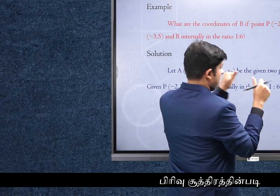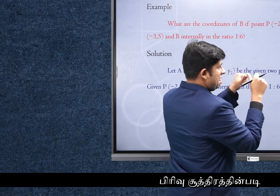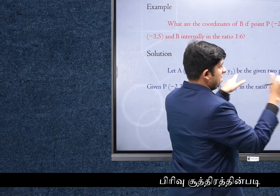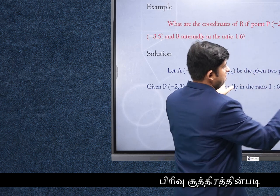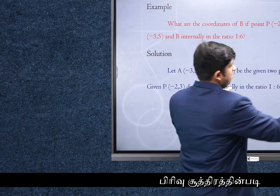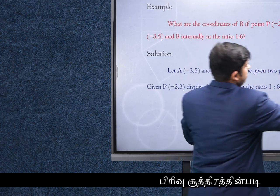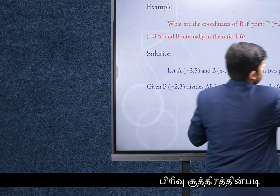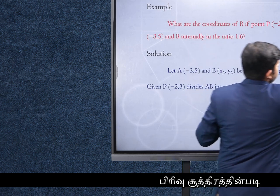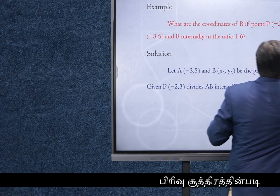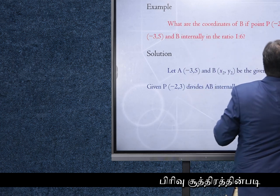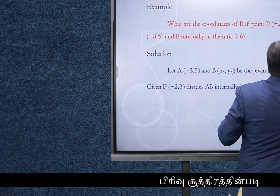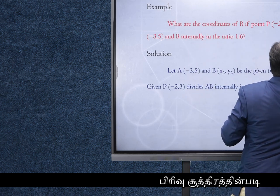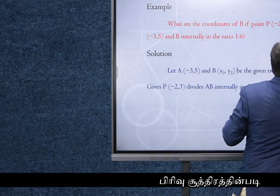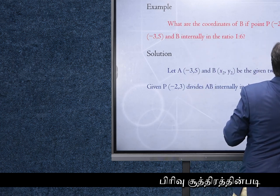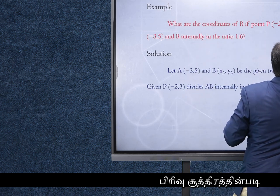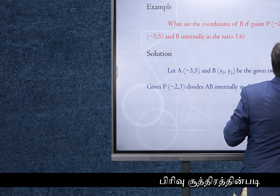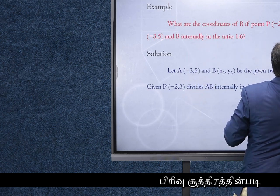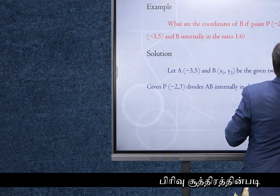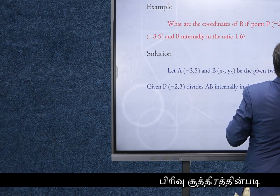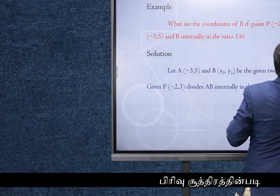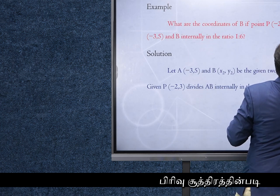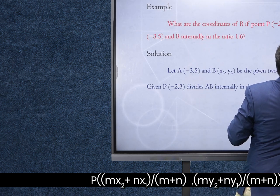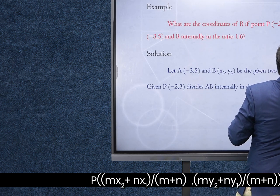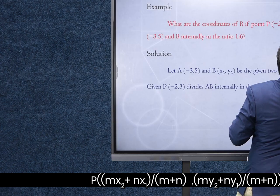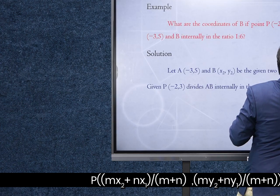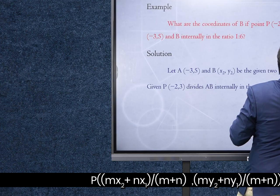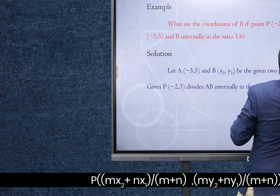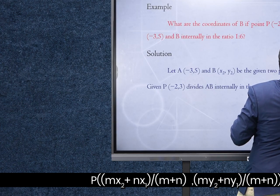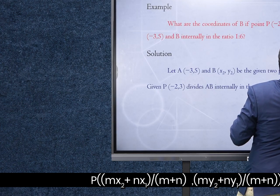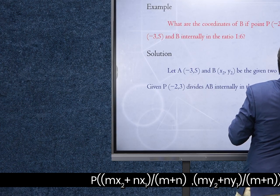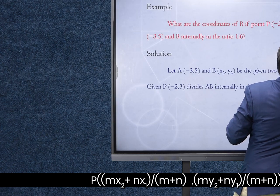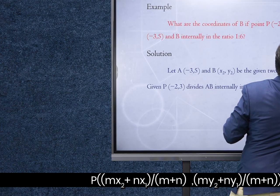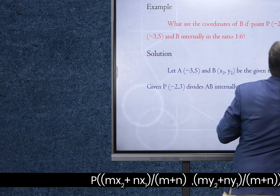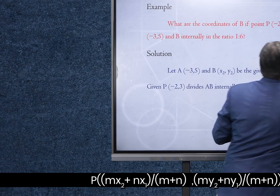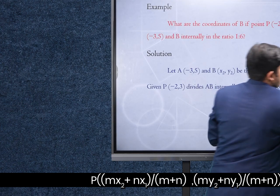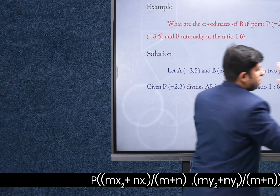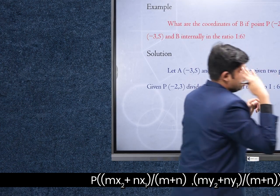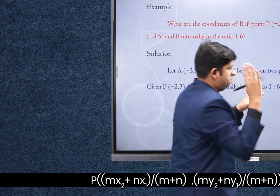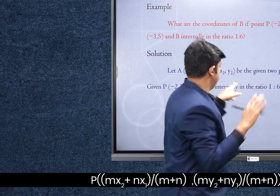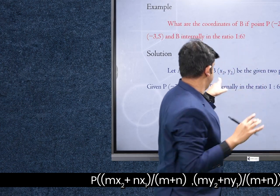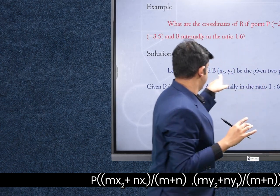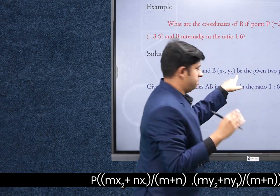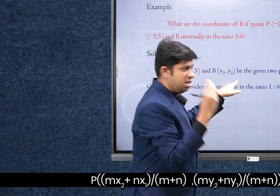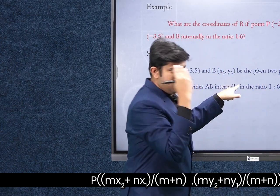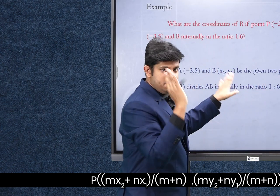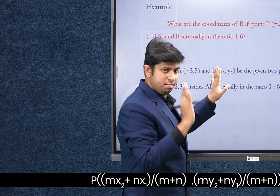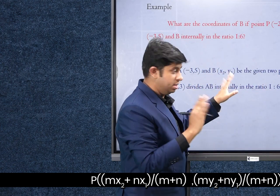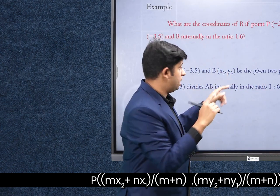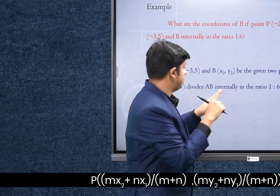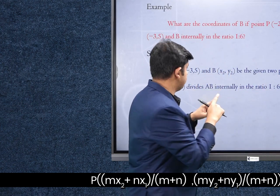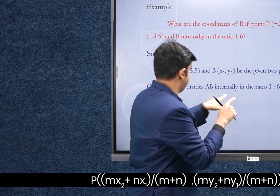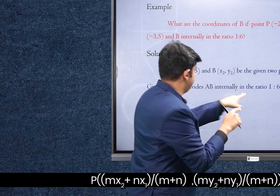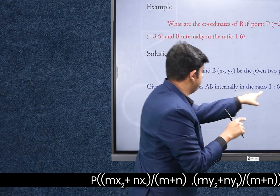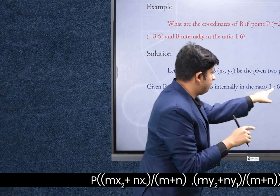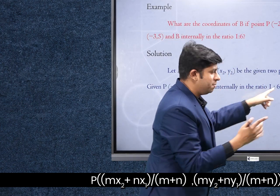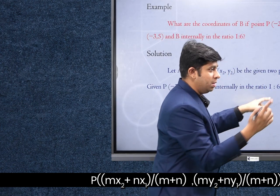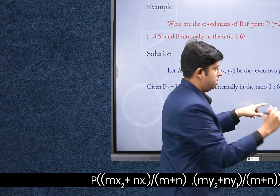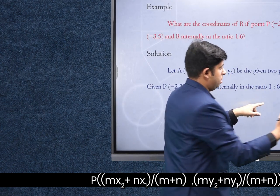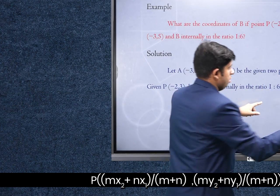பிரிவு சூத்திரத்தின்படி P அடைப்புக்குறிக்குள் m x கீழ் இலக்க 2 கூட்டல் n x